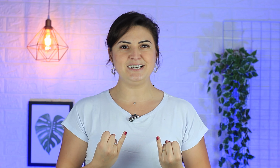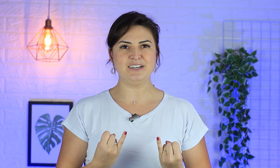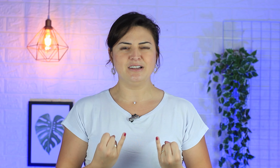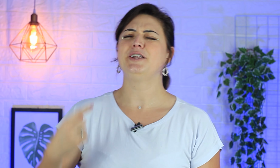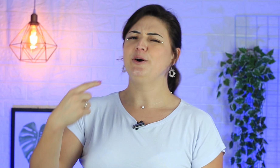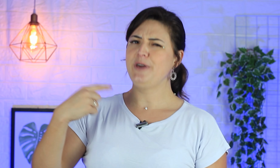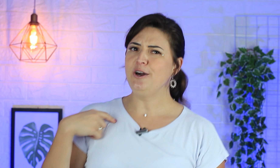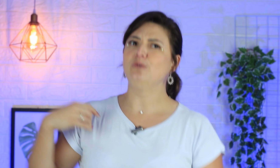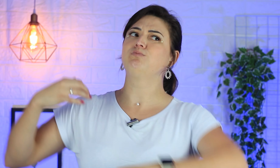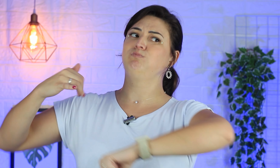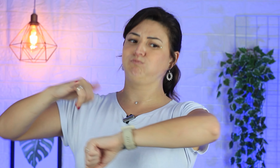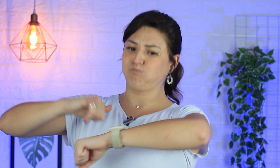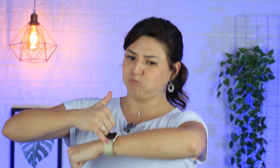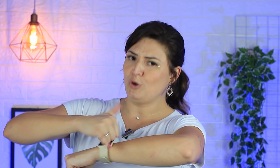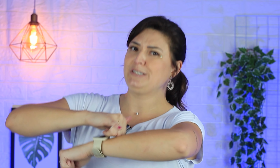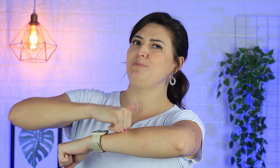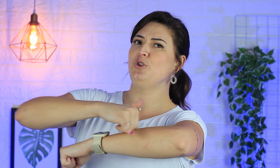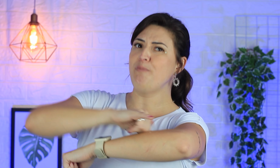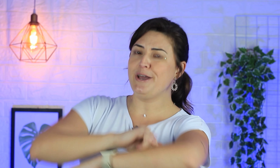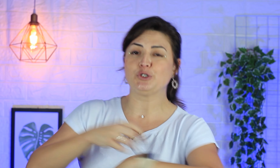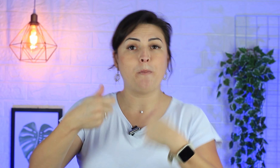Emagrecer. Então, eu tô acima do peso.